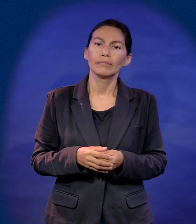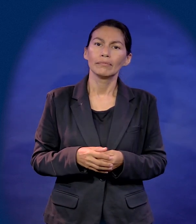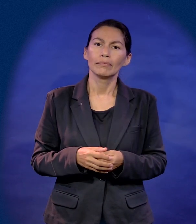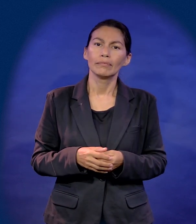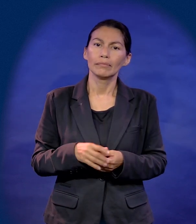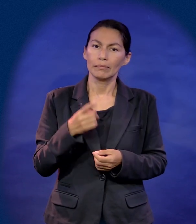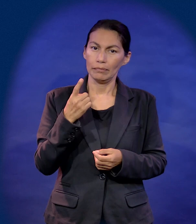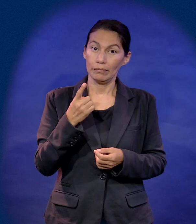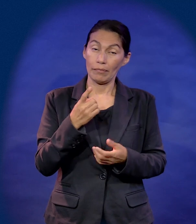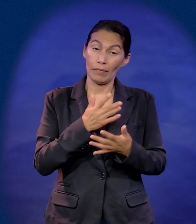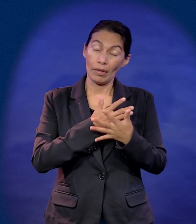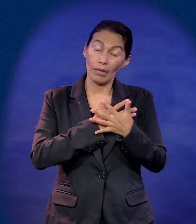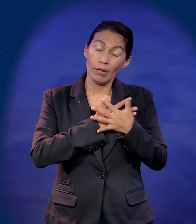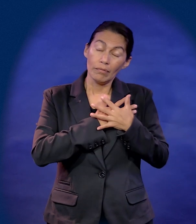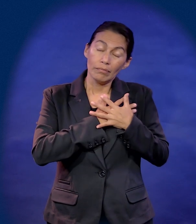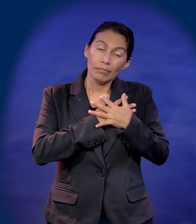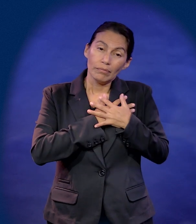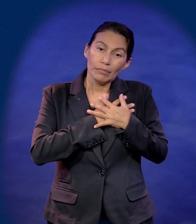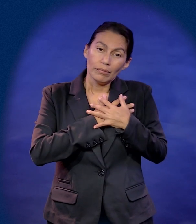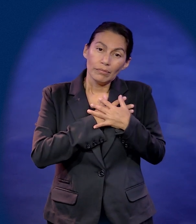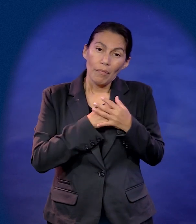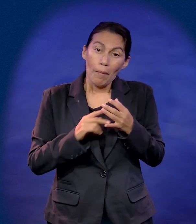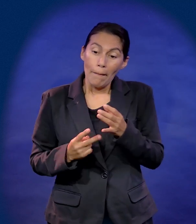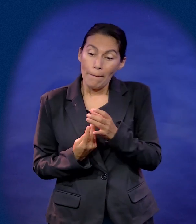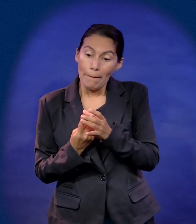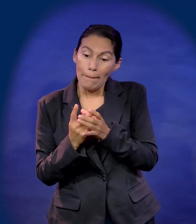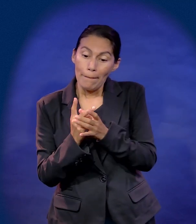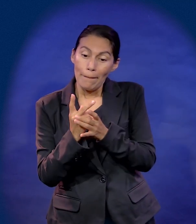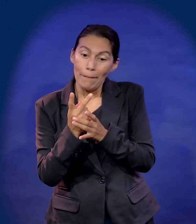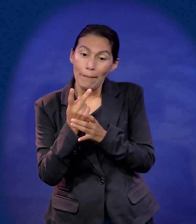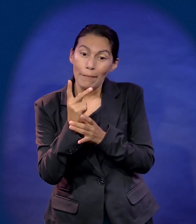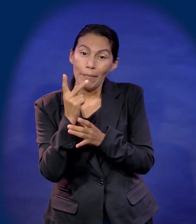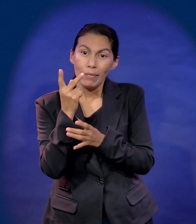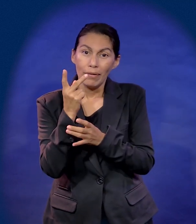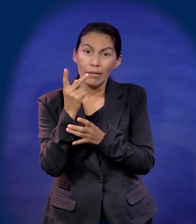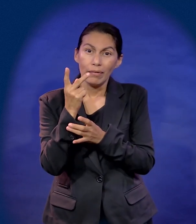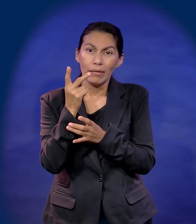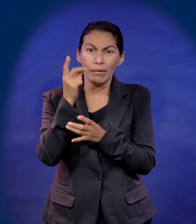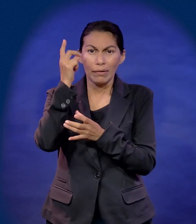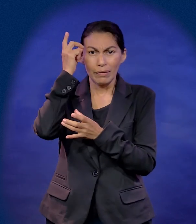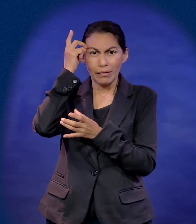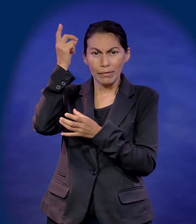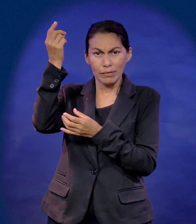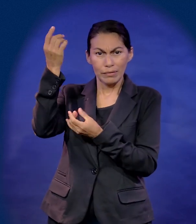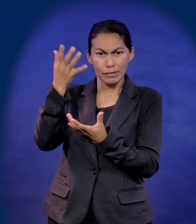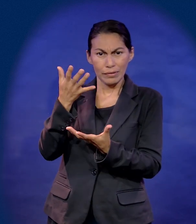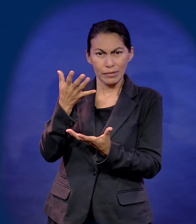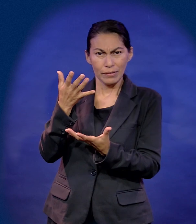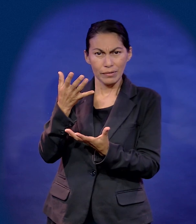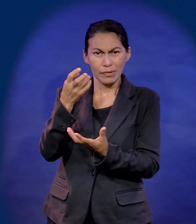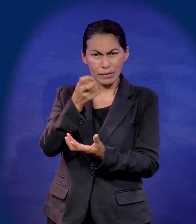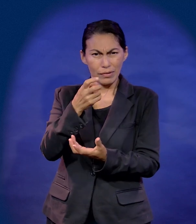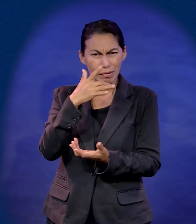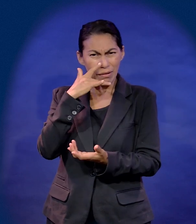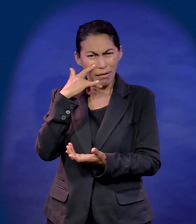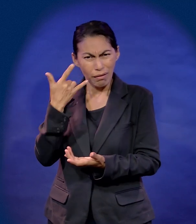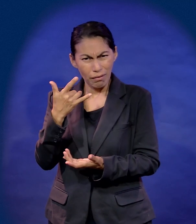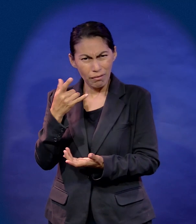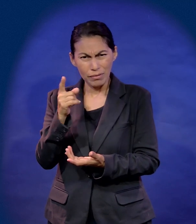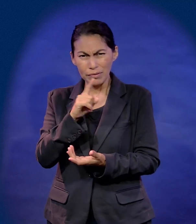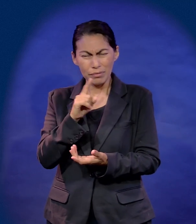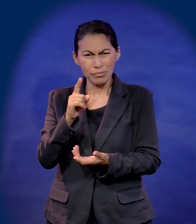son importantes. El amor es una planta de origen celestial. No es